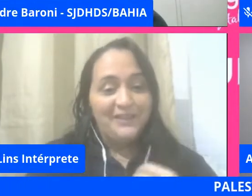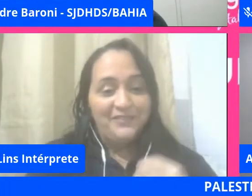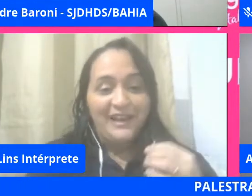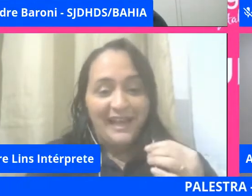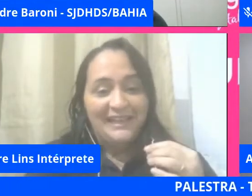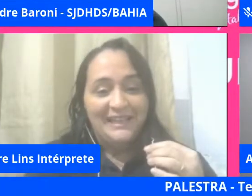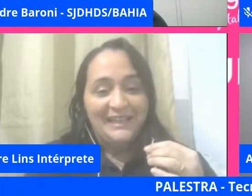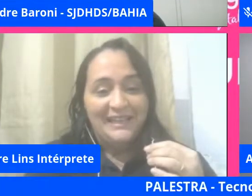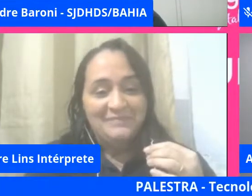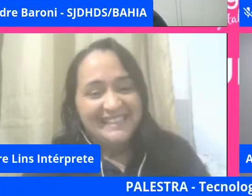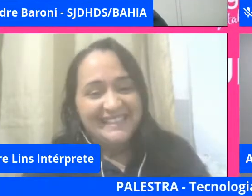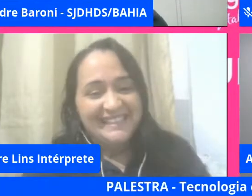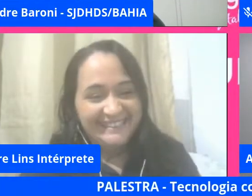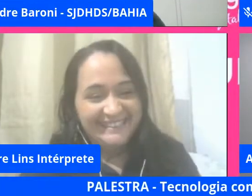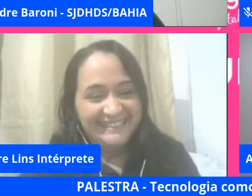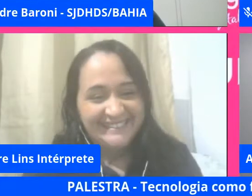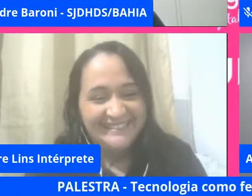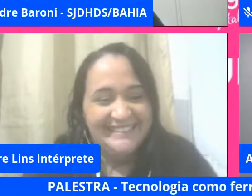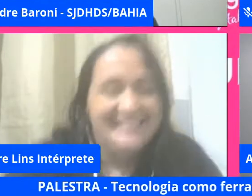Libras.